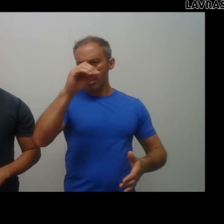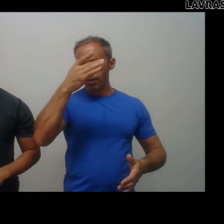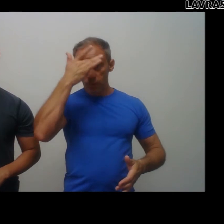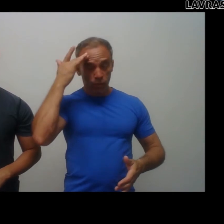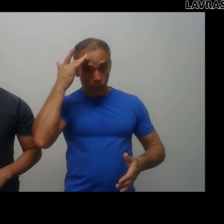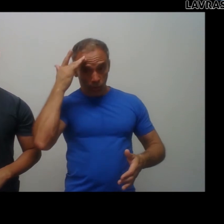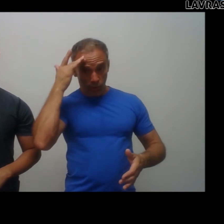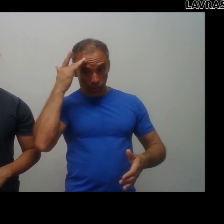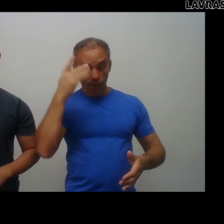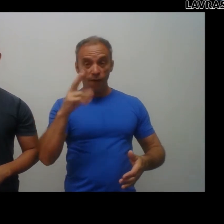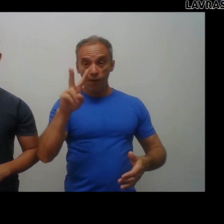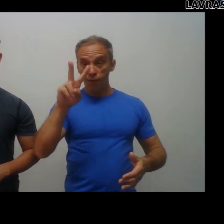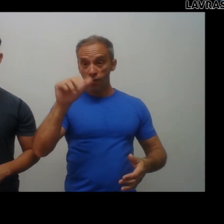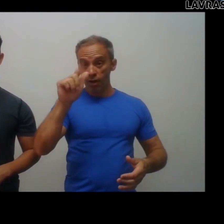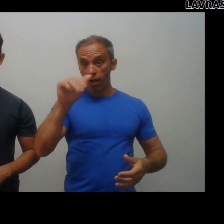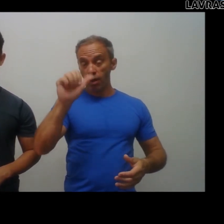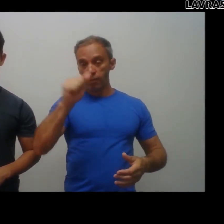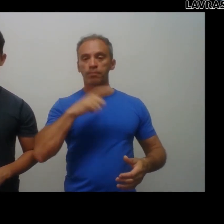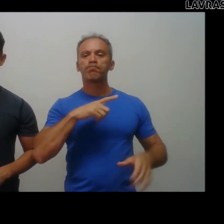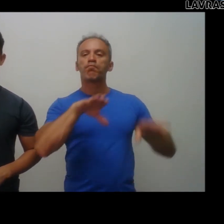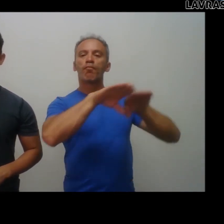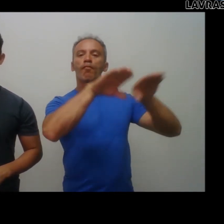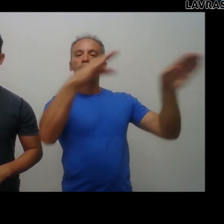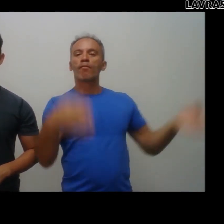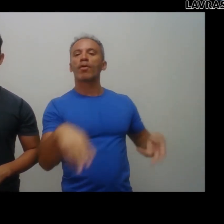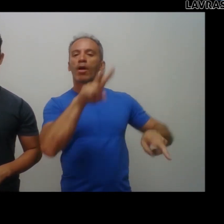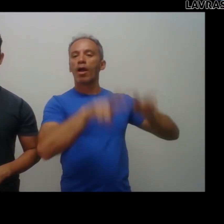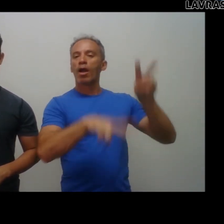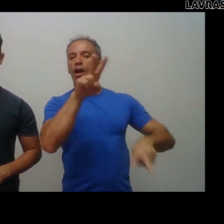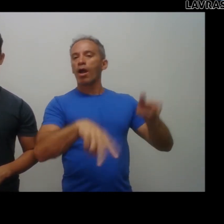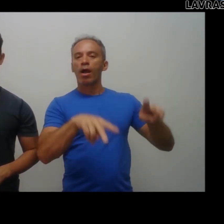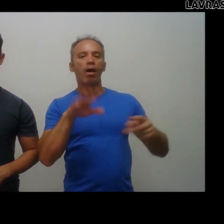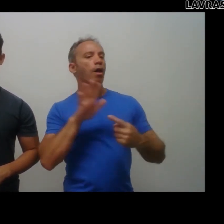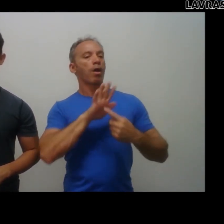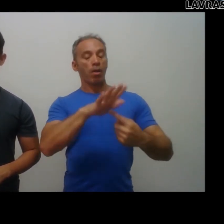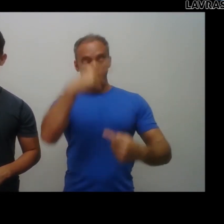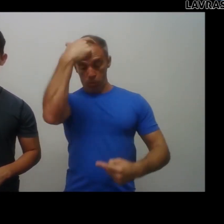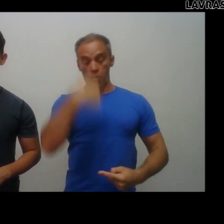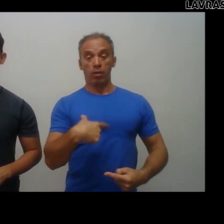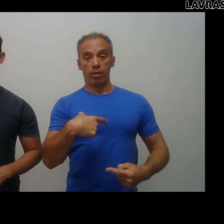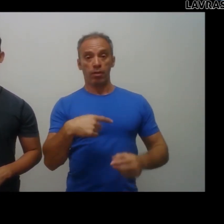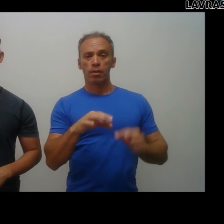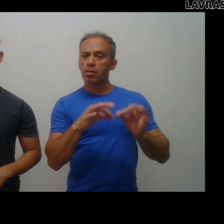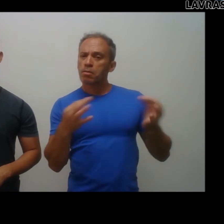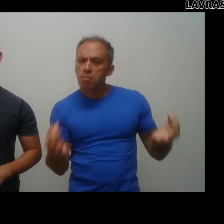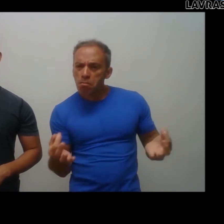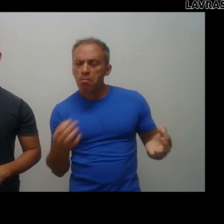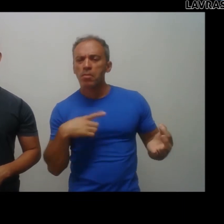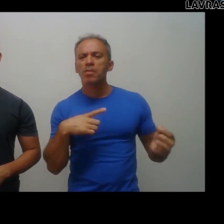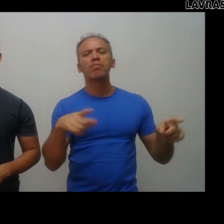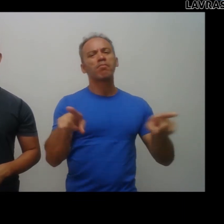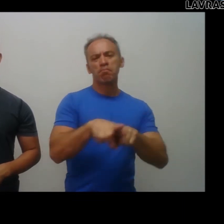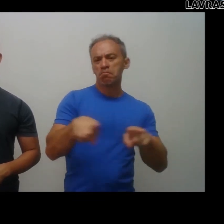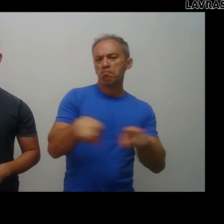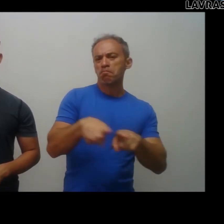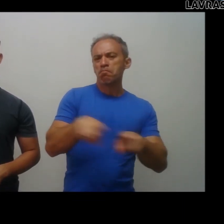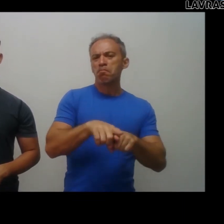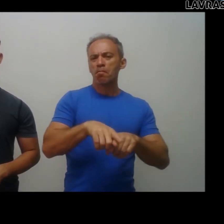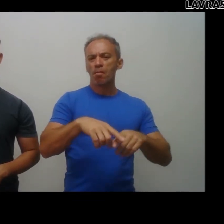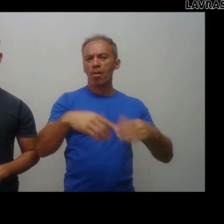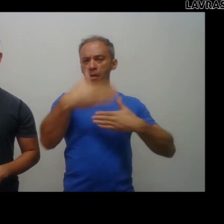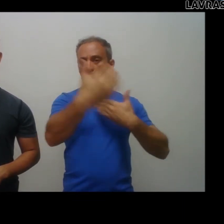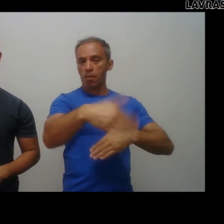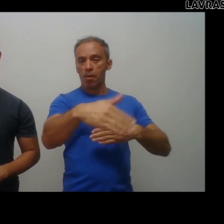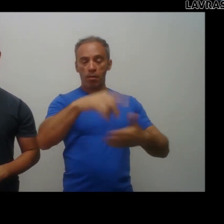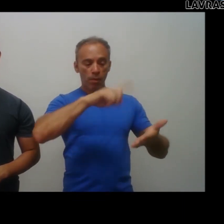vagas. Haverá uma banca de seleção com uma apresentação pessoal simples e também uma prova